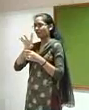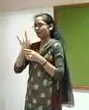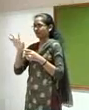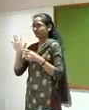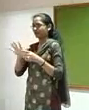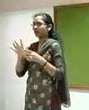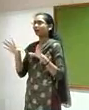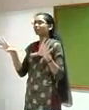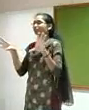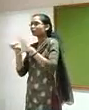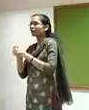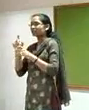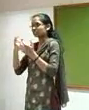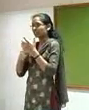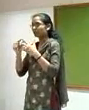becomes a ground,